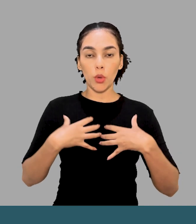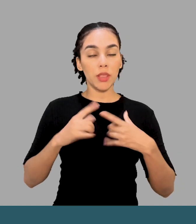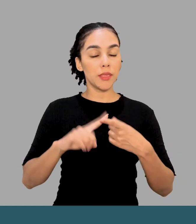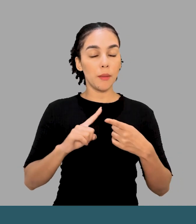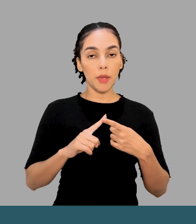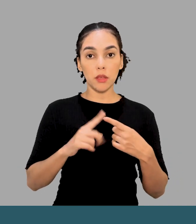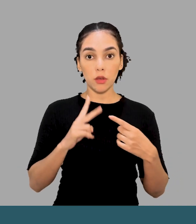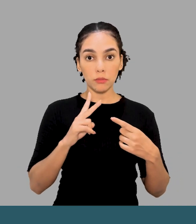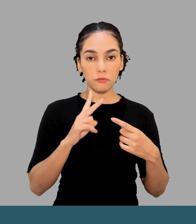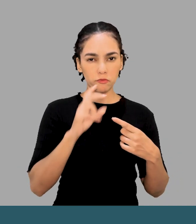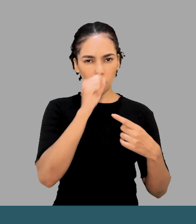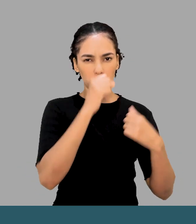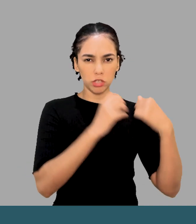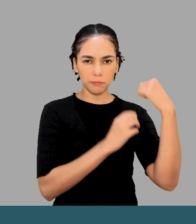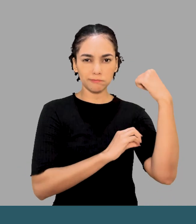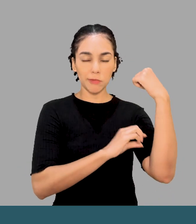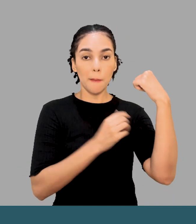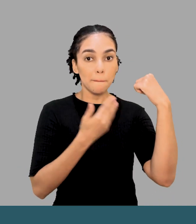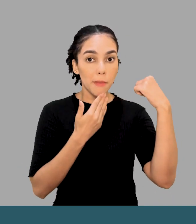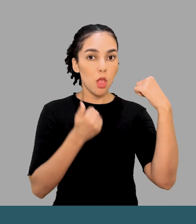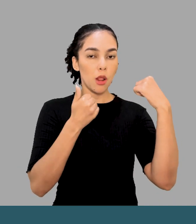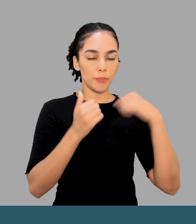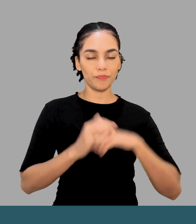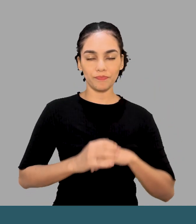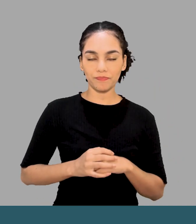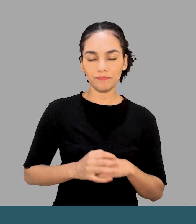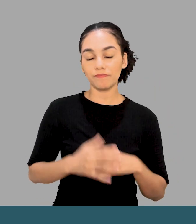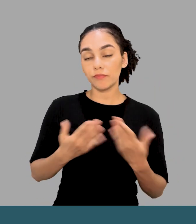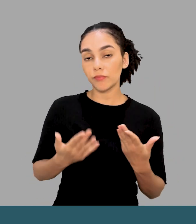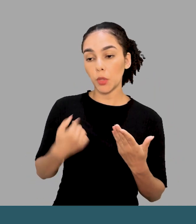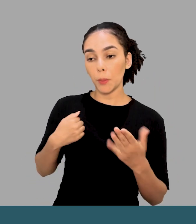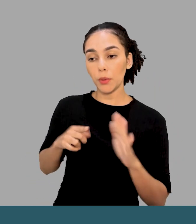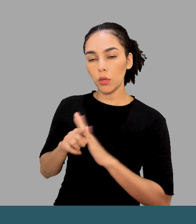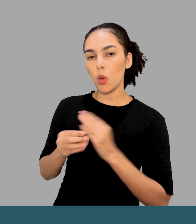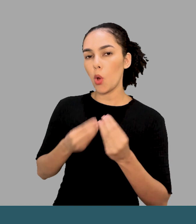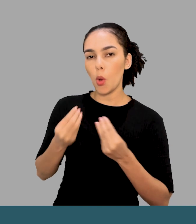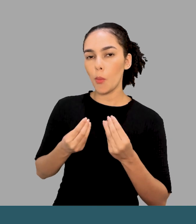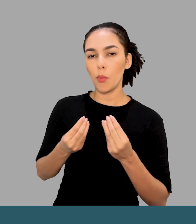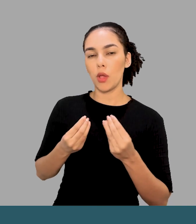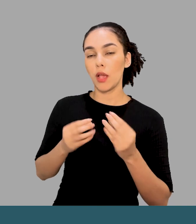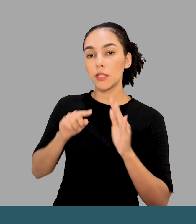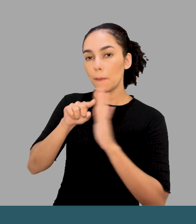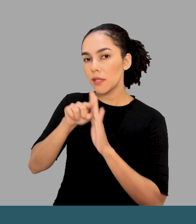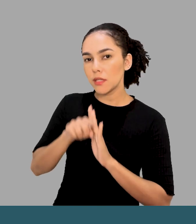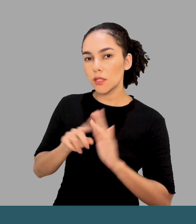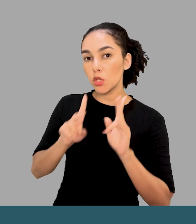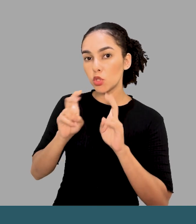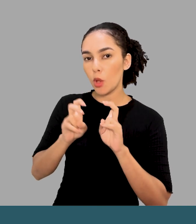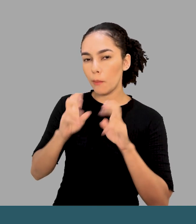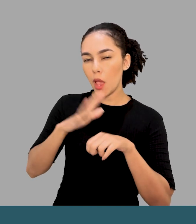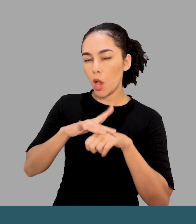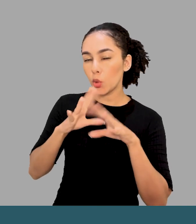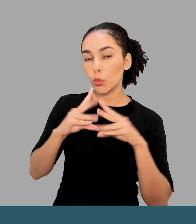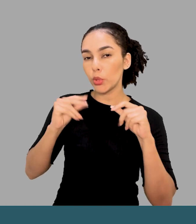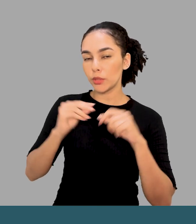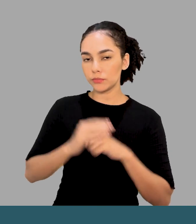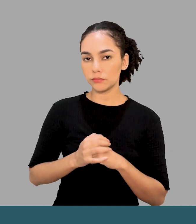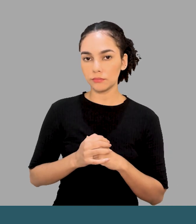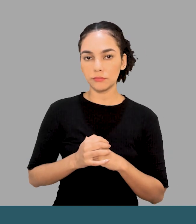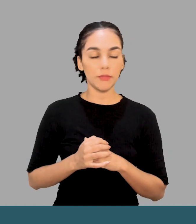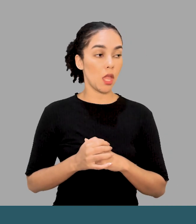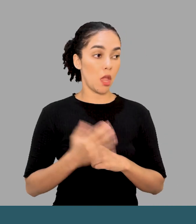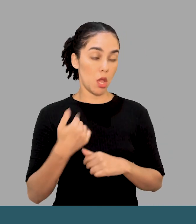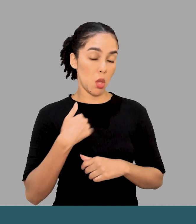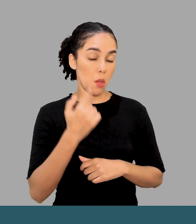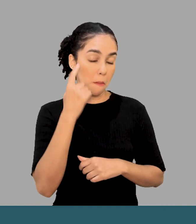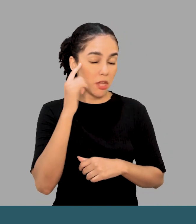o Dr. Acari como andam as pesquisas genéticas relacionadas à cura das distrofias musculares, e essa foi a resposta dele. Eu imaginava